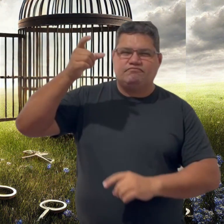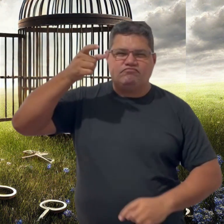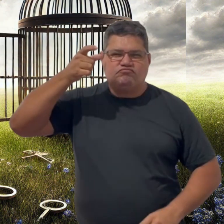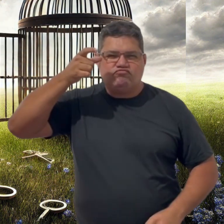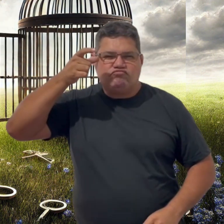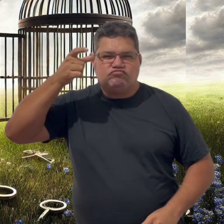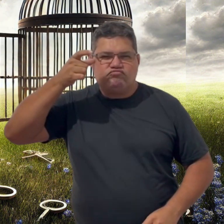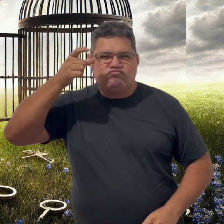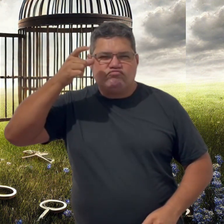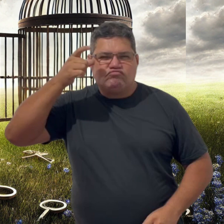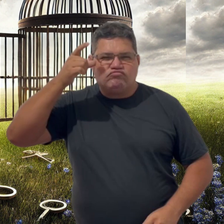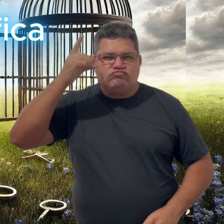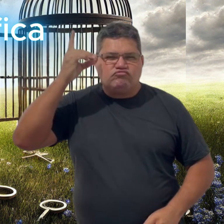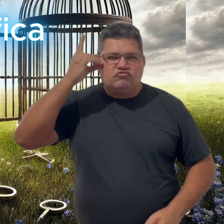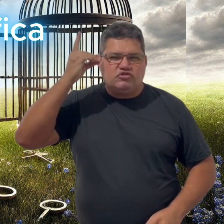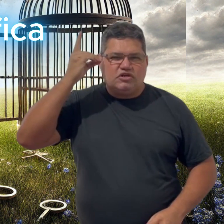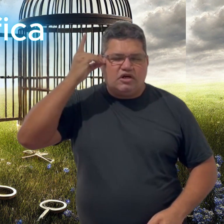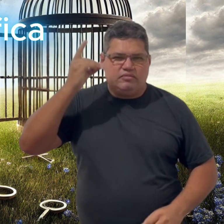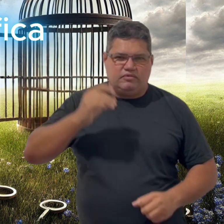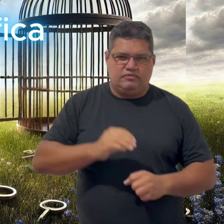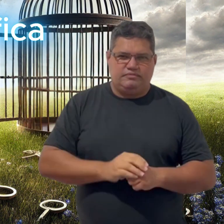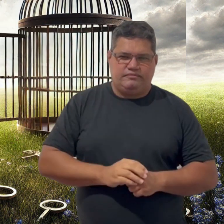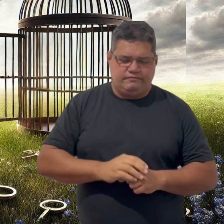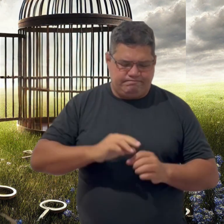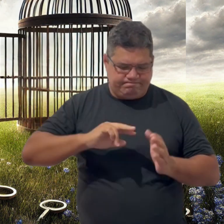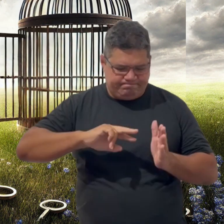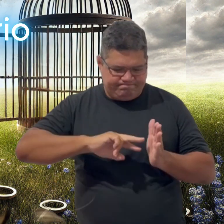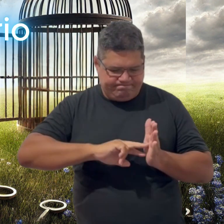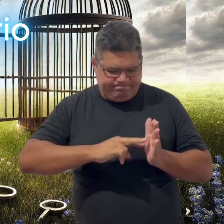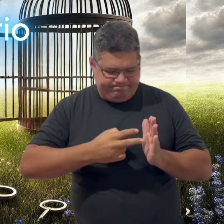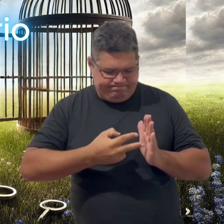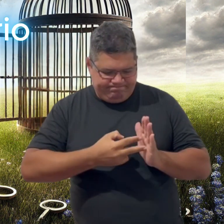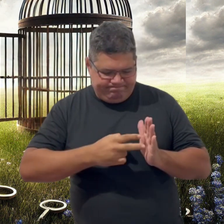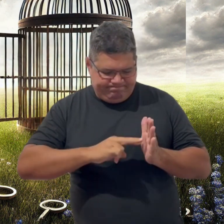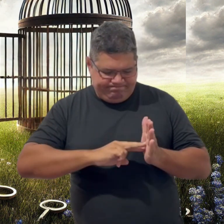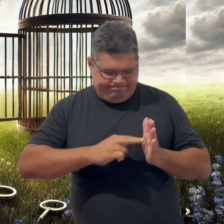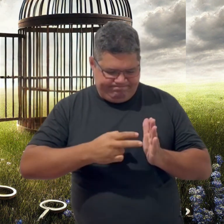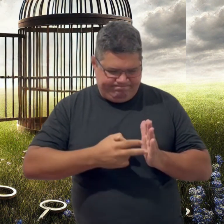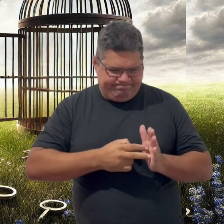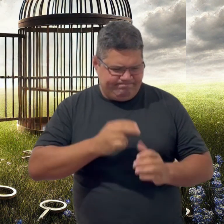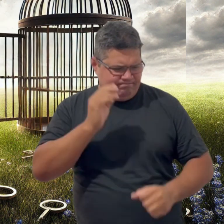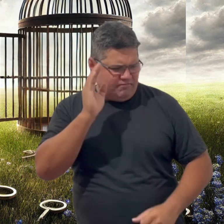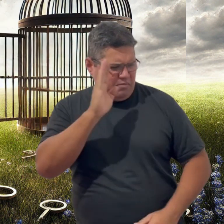diabo, que significa adversário,